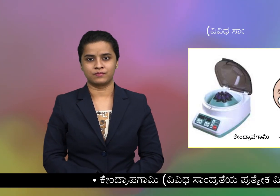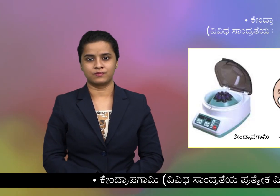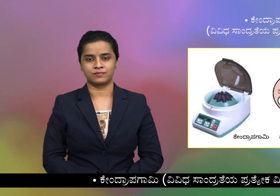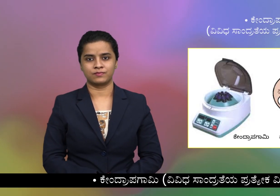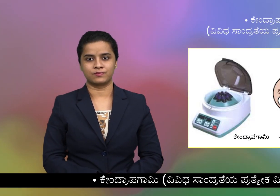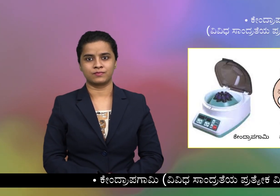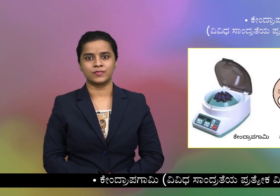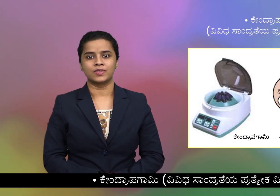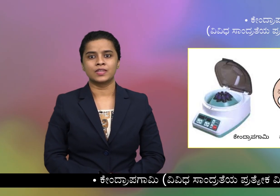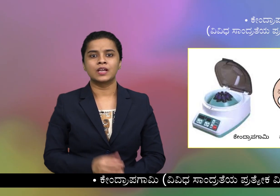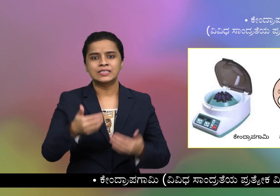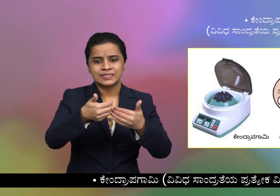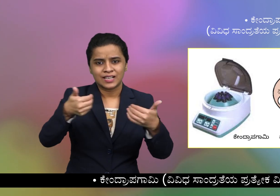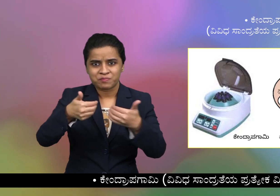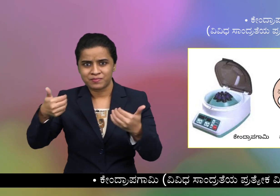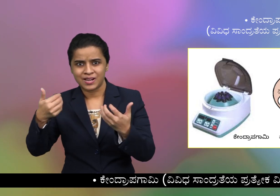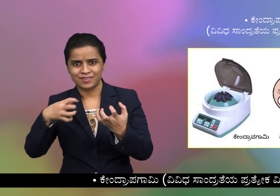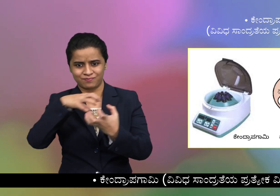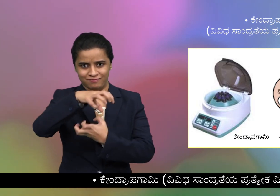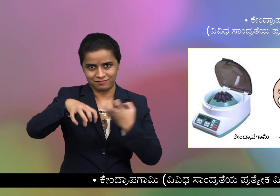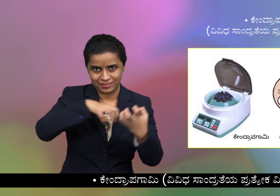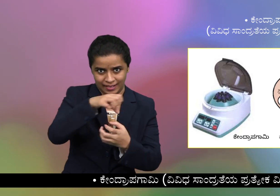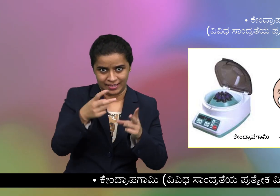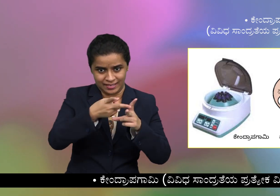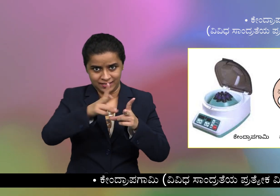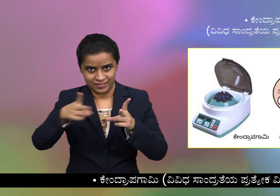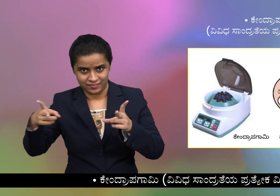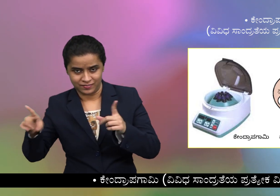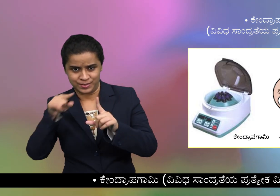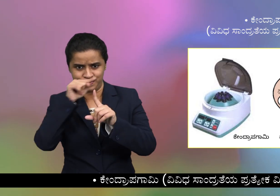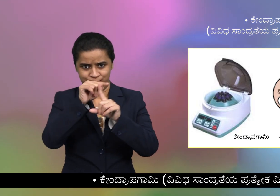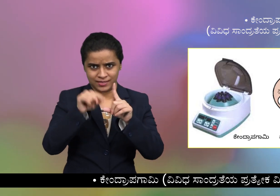ಕೇಂದ್ರ ಪಗಾಮಿ, ವಿವಿಧ ಸಾಂದ್ರತೆಯ ಪ್ರತ್ಯೇಕ ಮಿಶ್ರಣಗಳು,